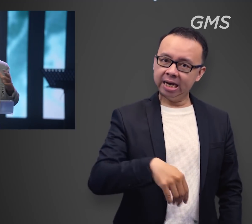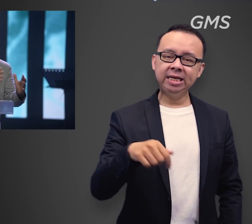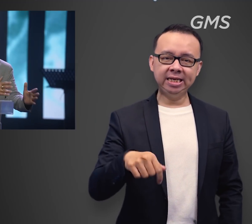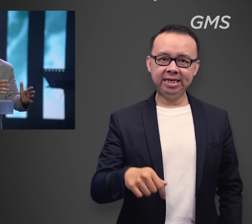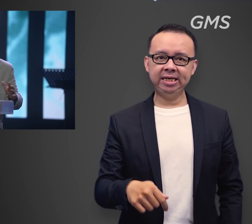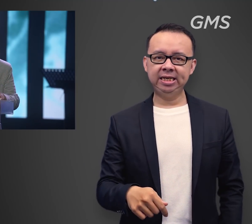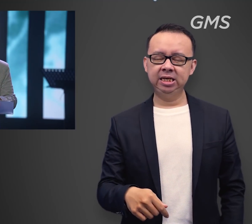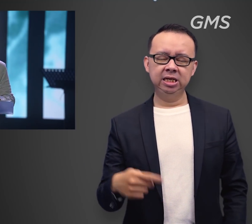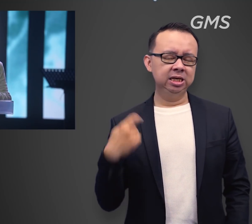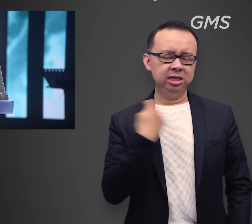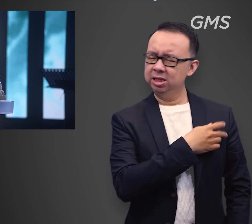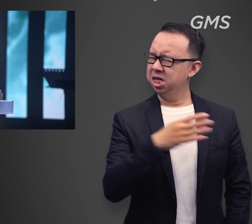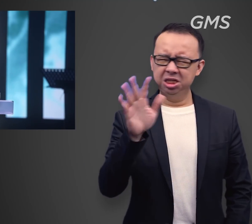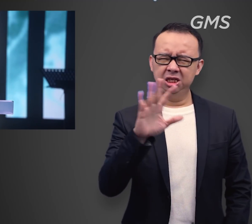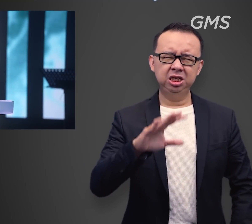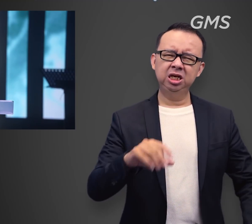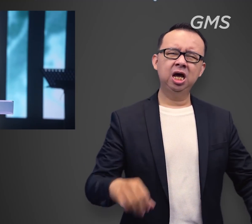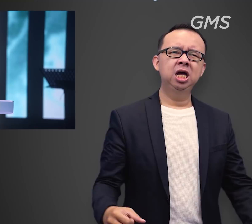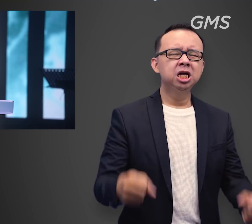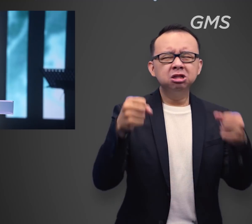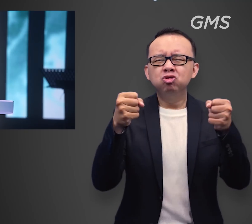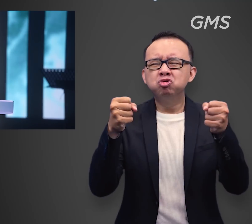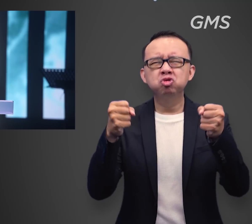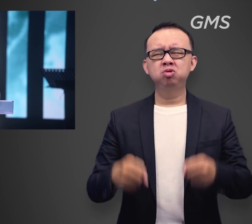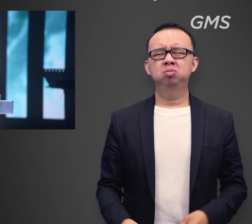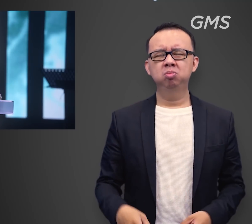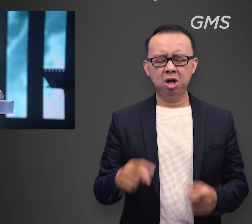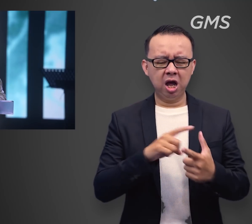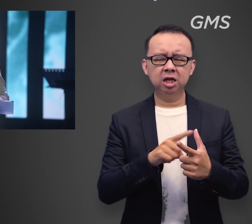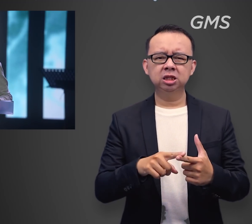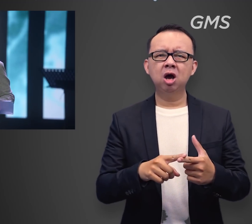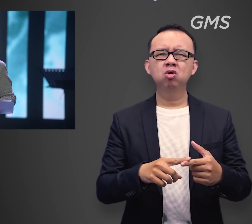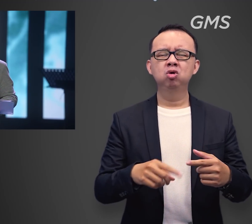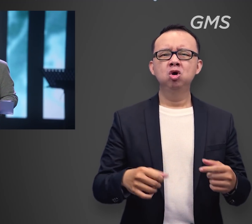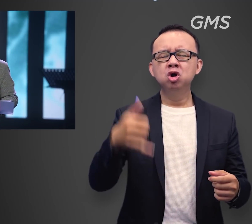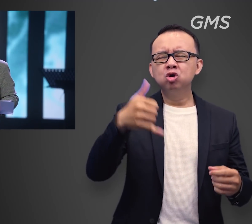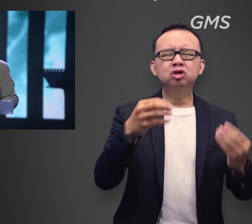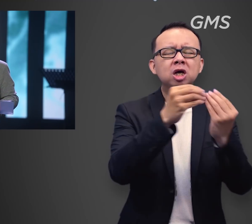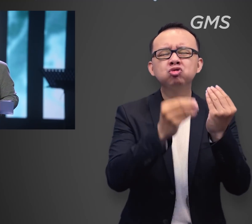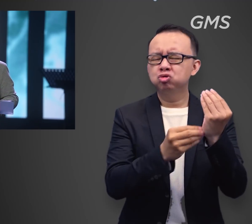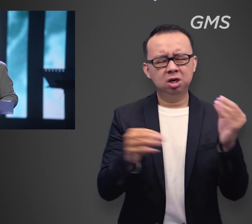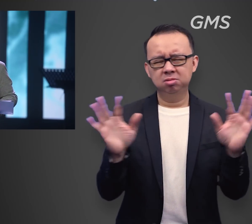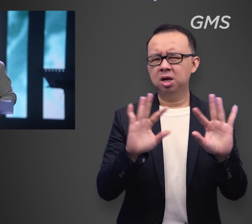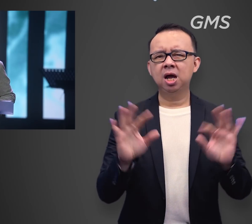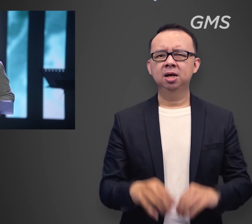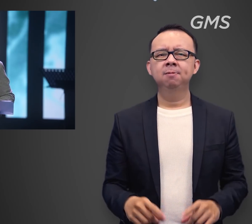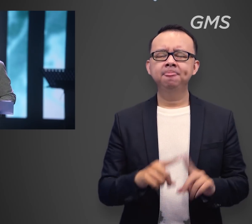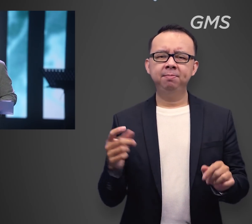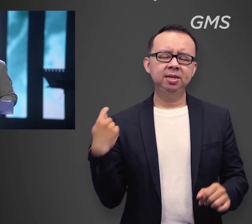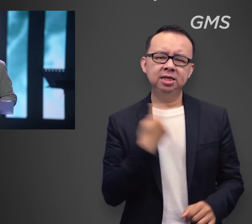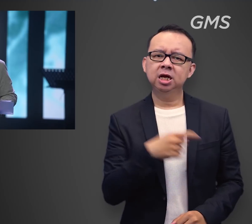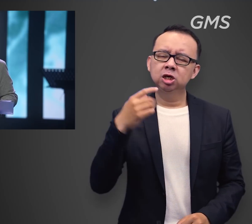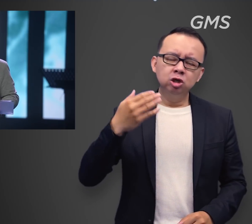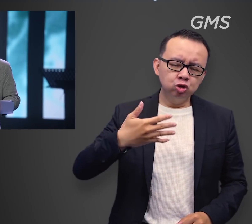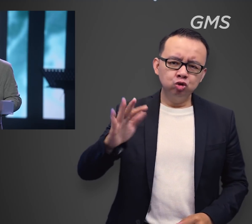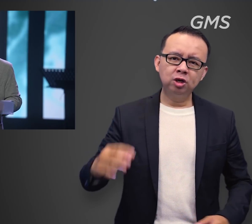orang-orang yang terhukum, bukan lagi terikat oleh sebuah kutuk. Tetapi kita adalah orang-orang yang telah dimerdekakan